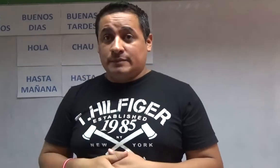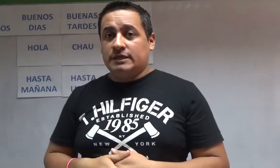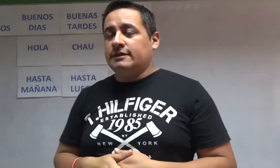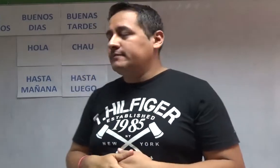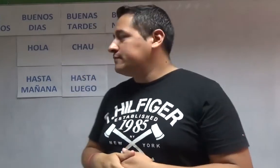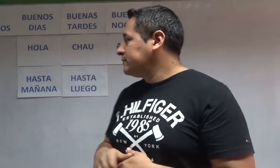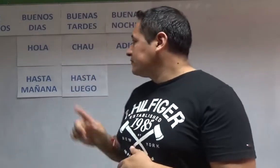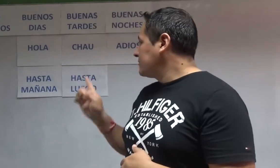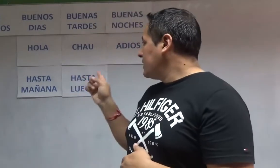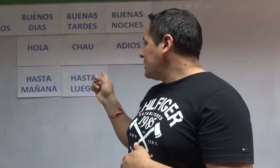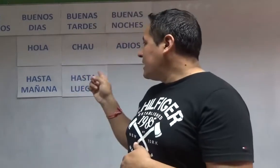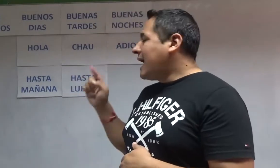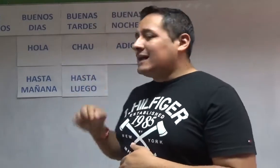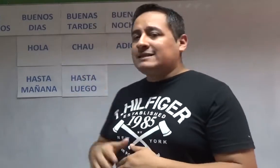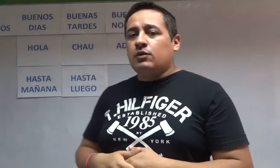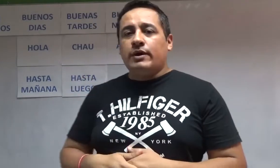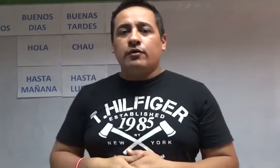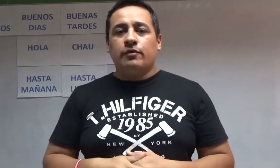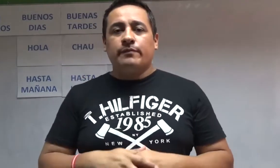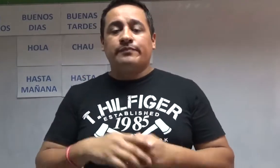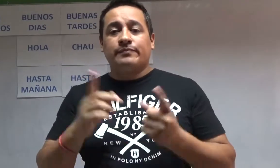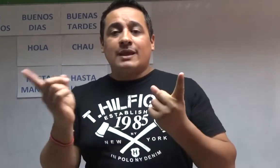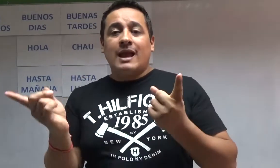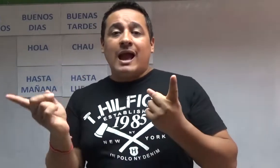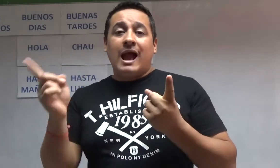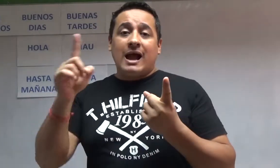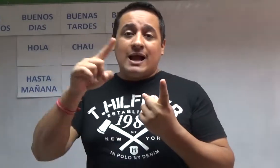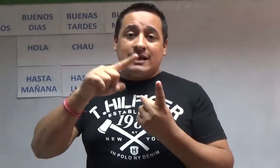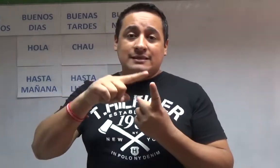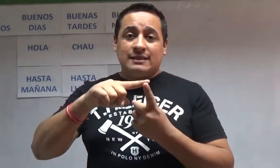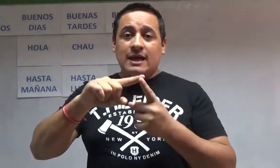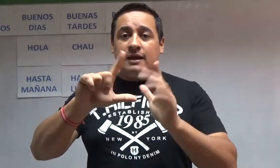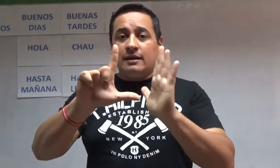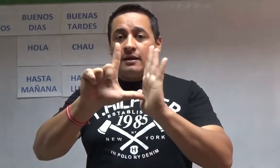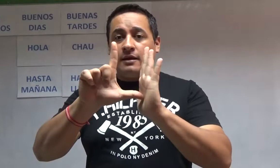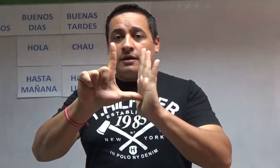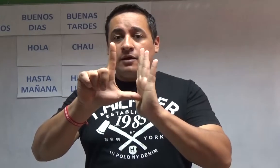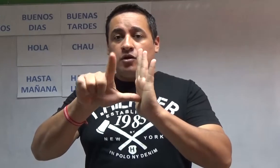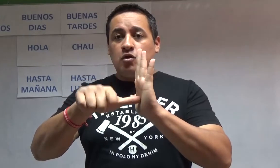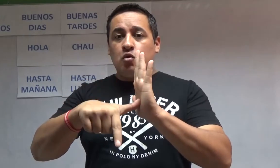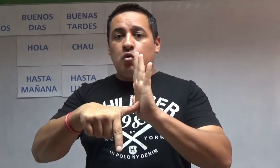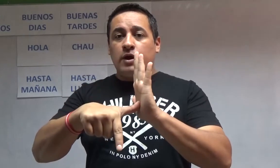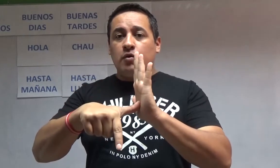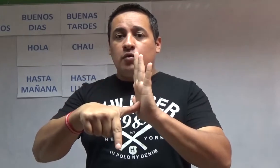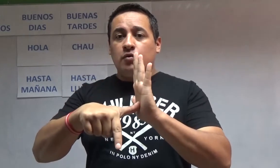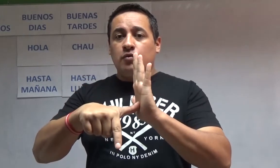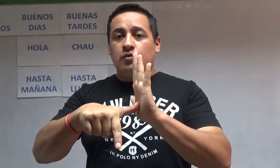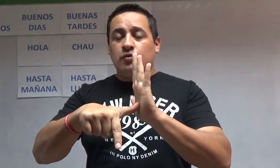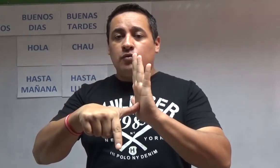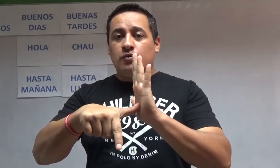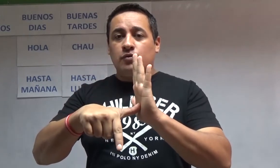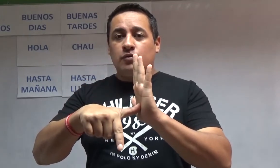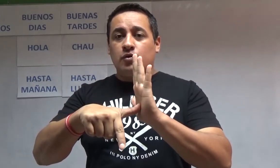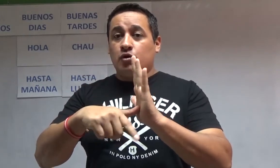¿Sí? Hasta luego. Hasta luego. Otra